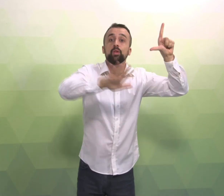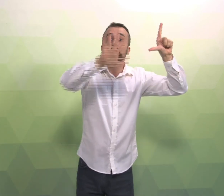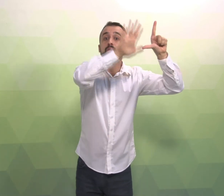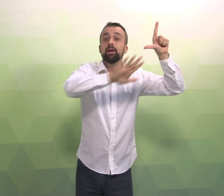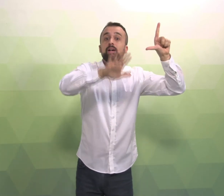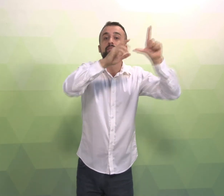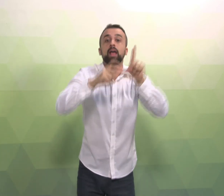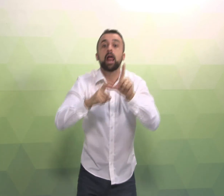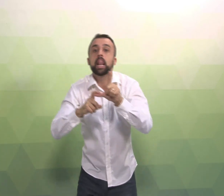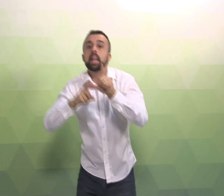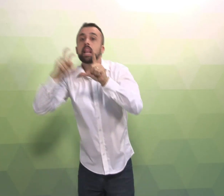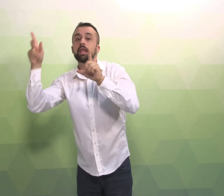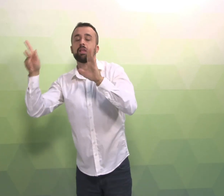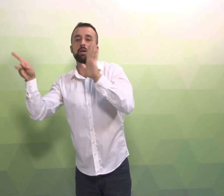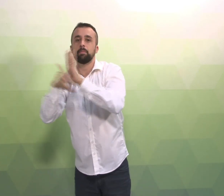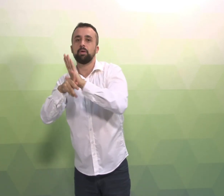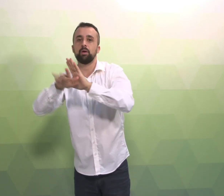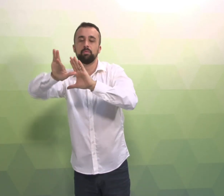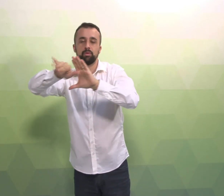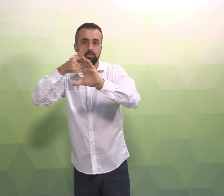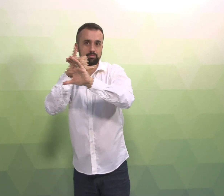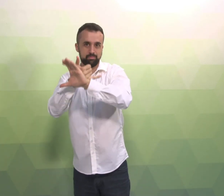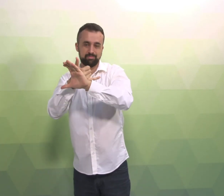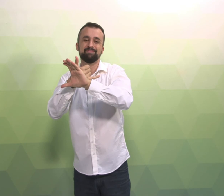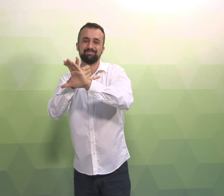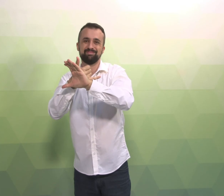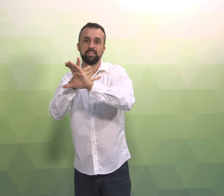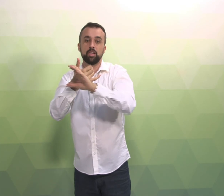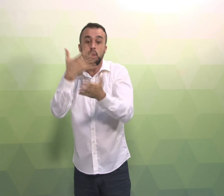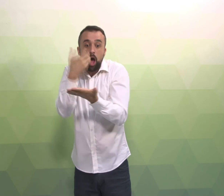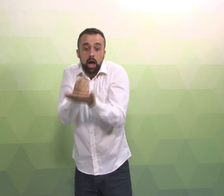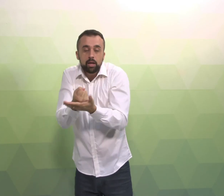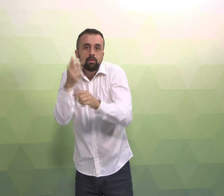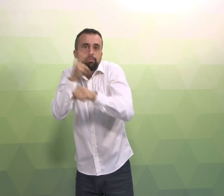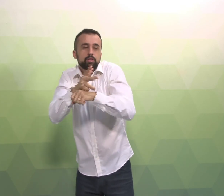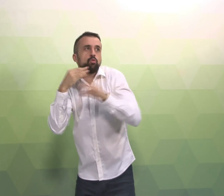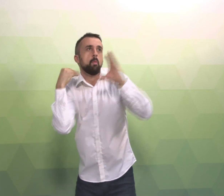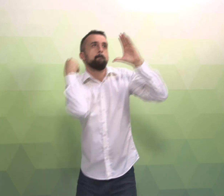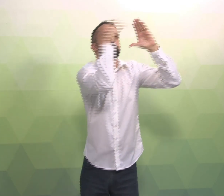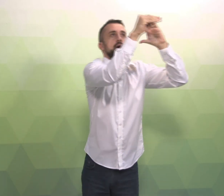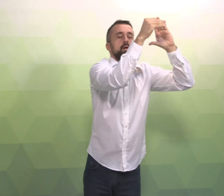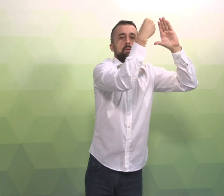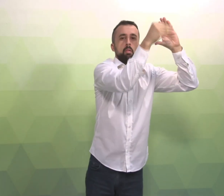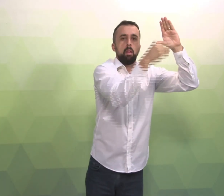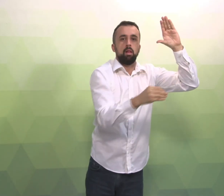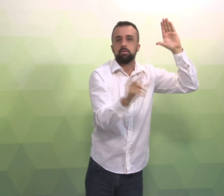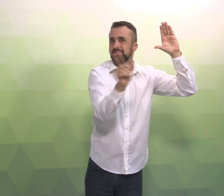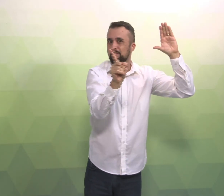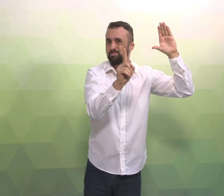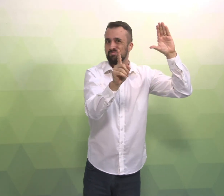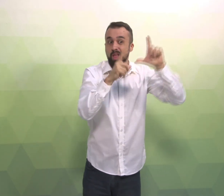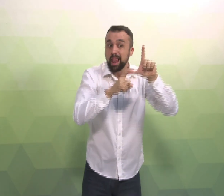na verdade vocês deverão postar o link do YouTube e não o arquivo de vídeo em si.